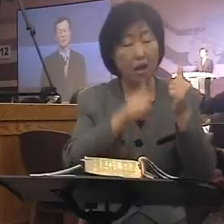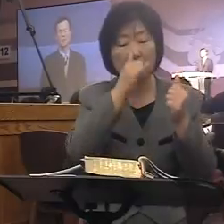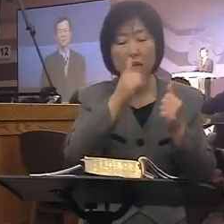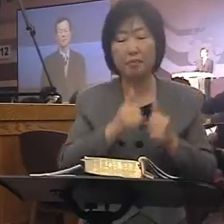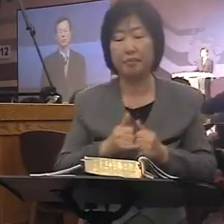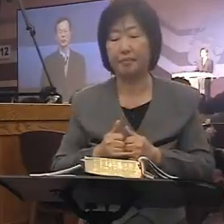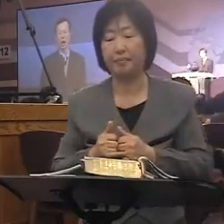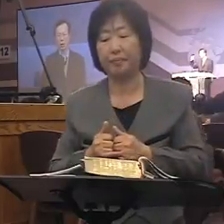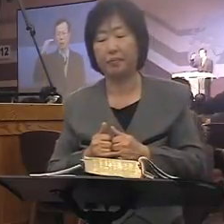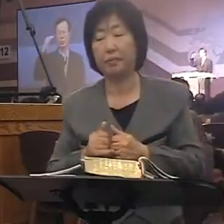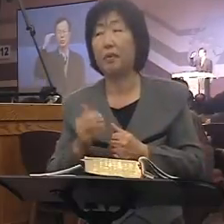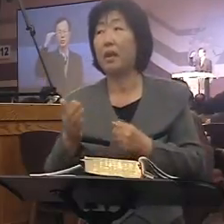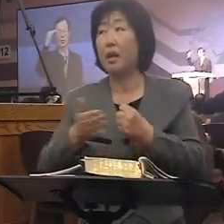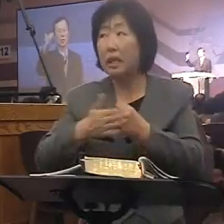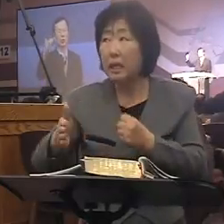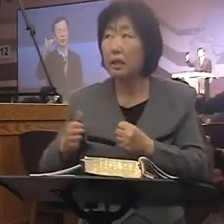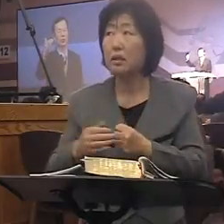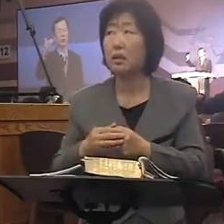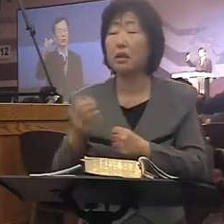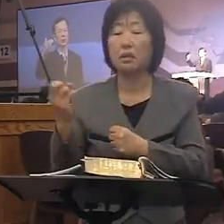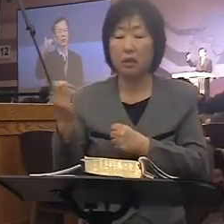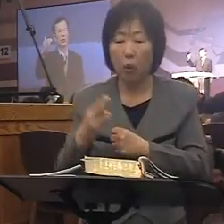그래서 자꾸